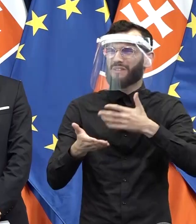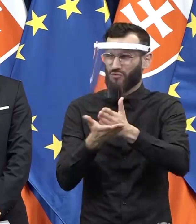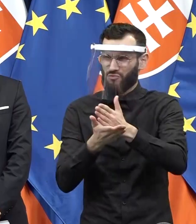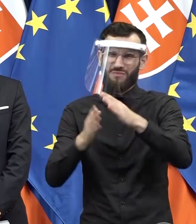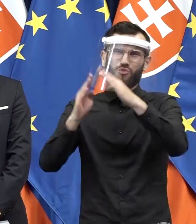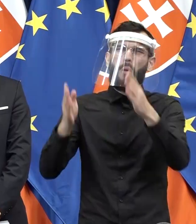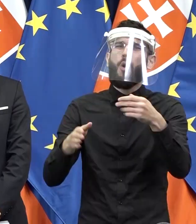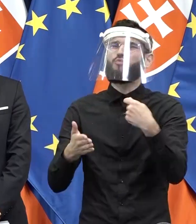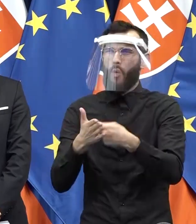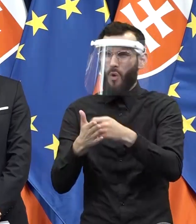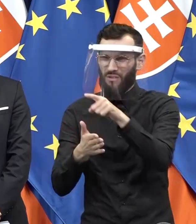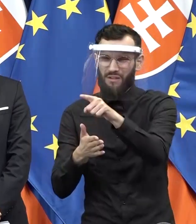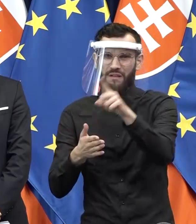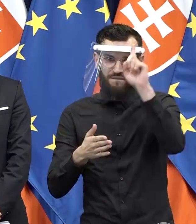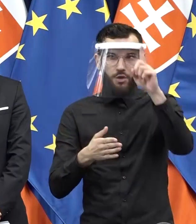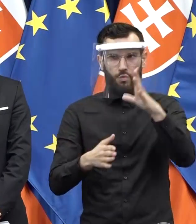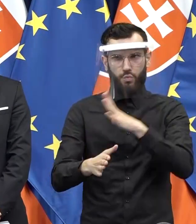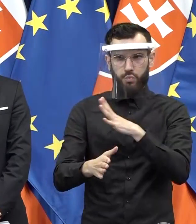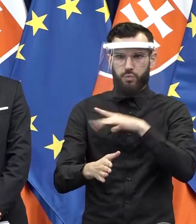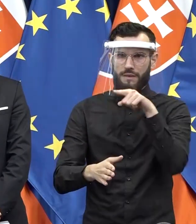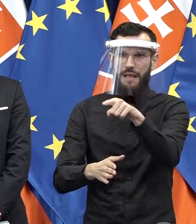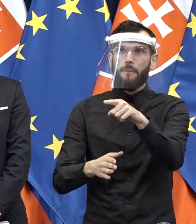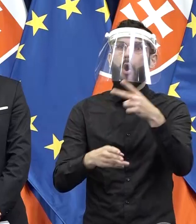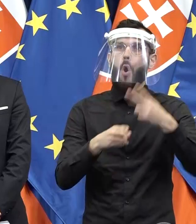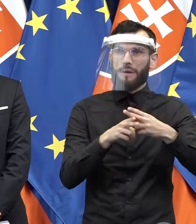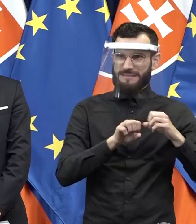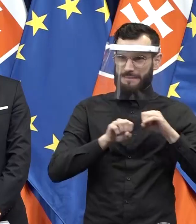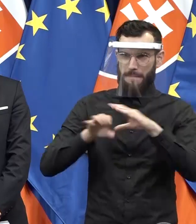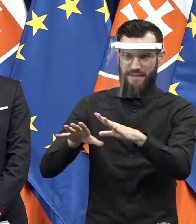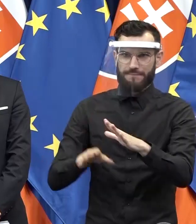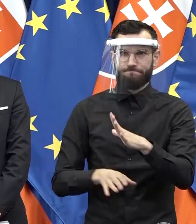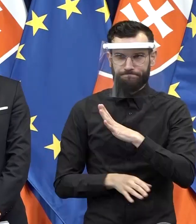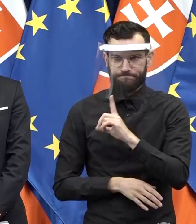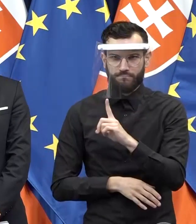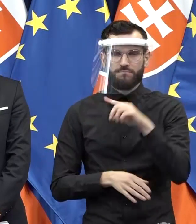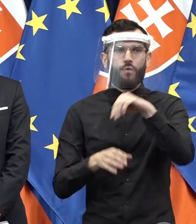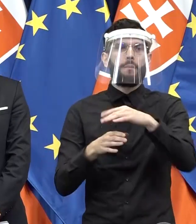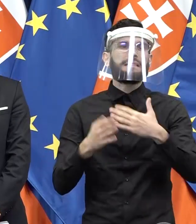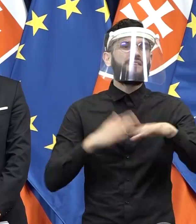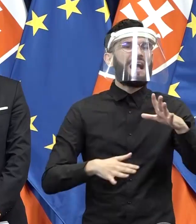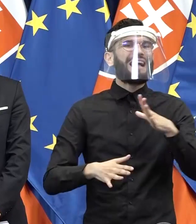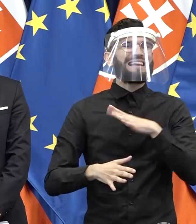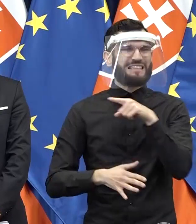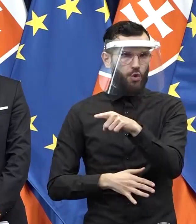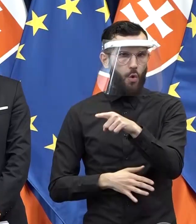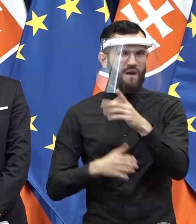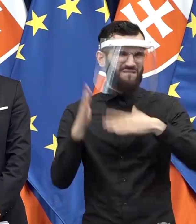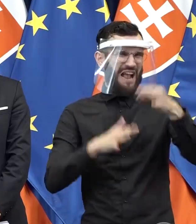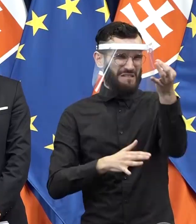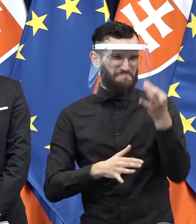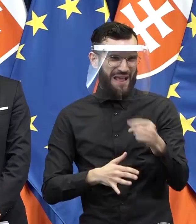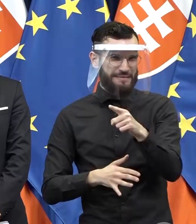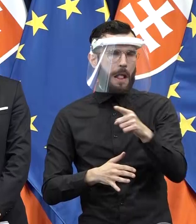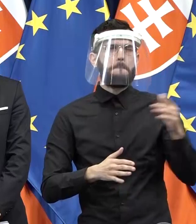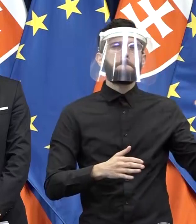najviac ohrození touto chorobou, kde sú vystavení riziku dramaticky viac, ako